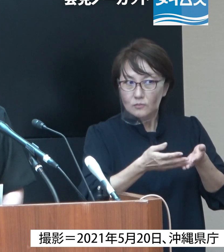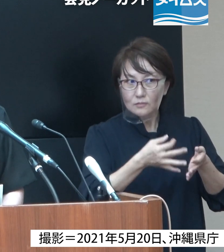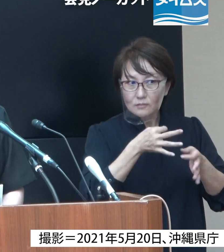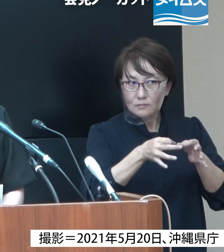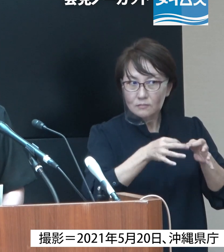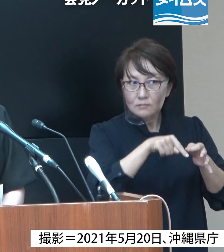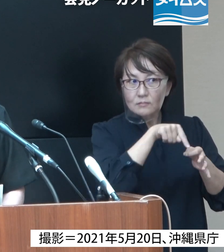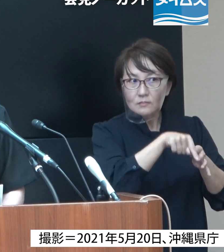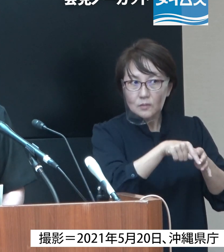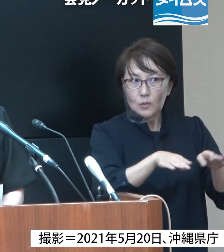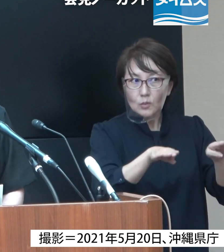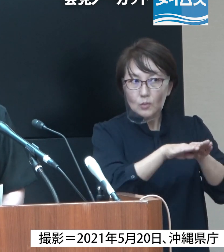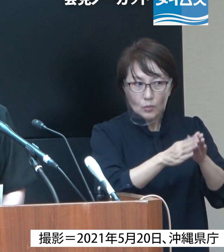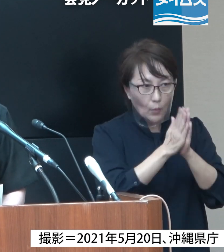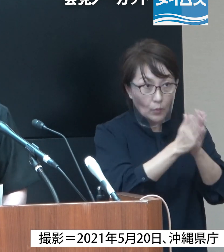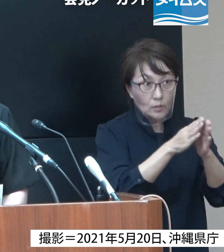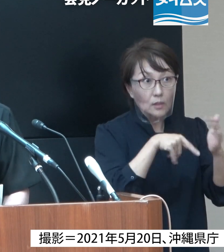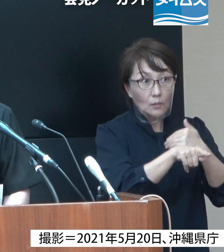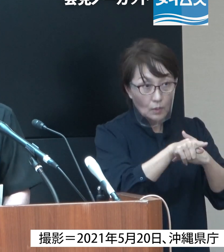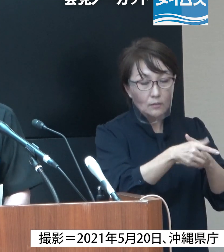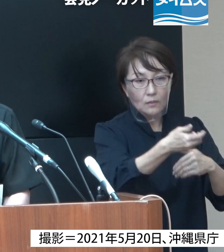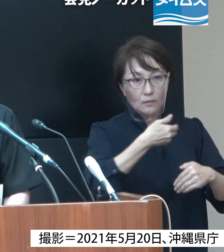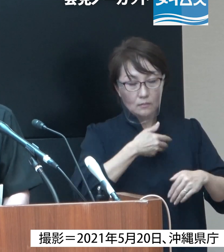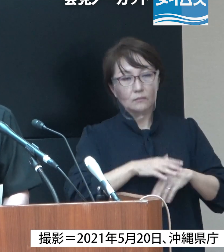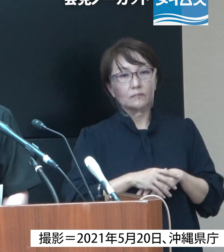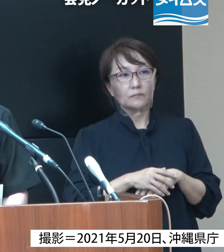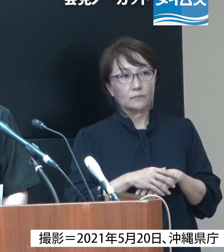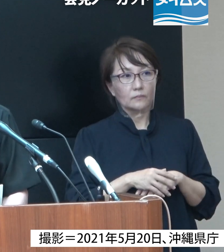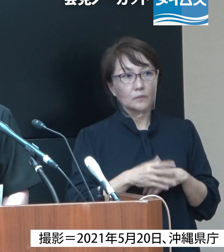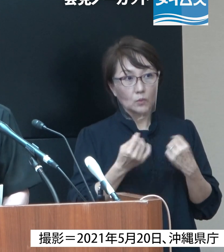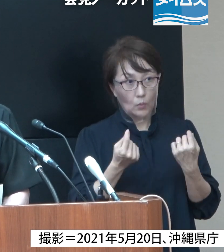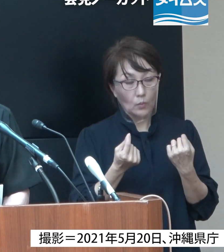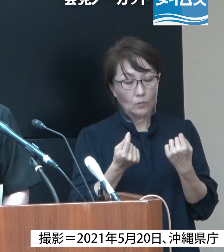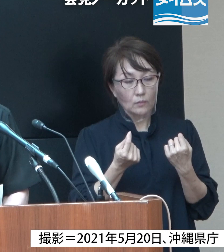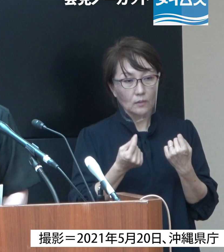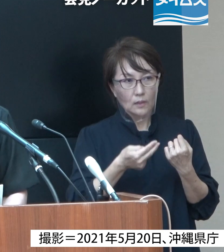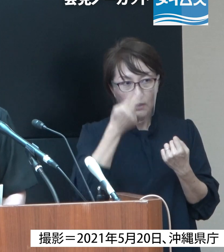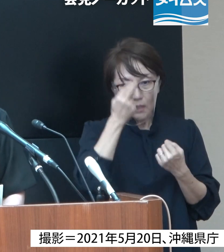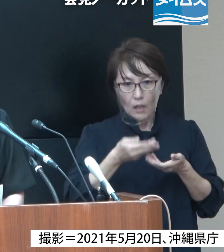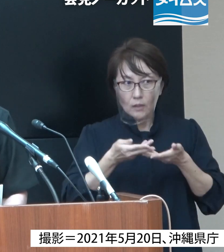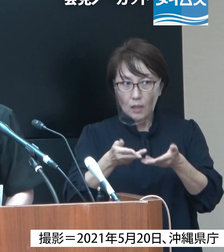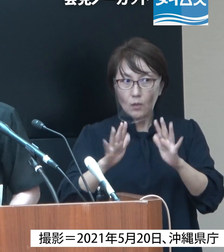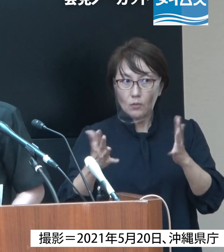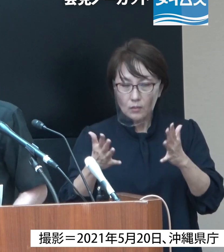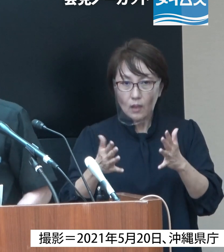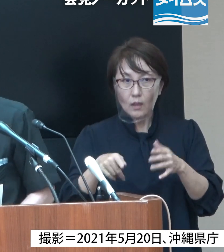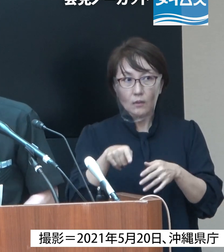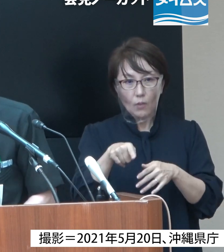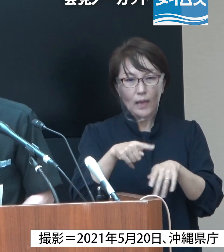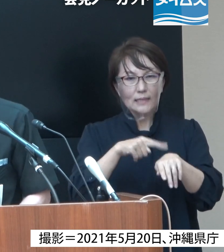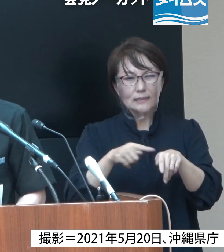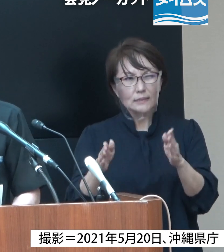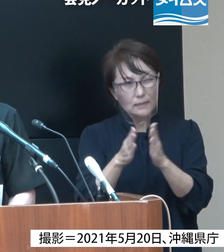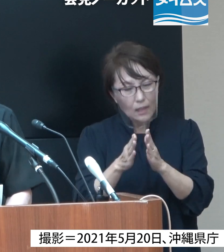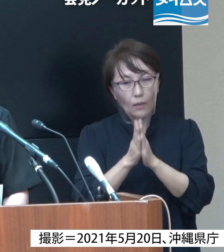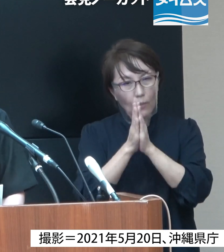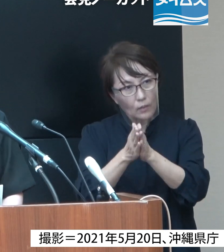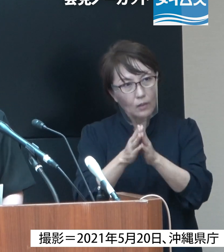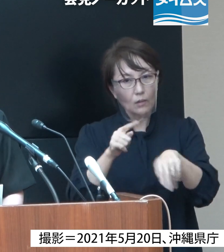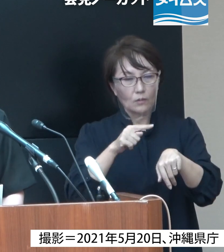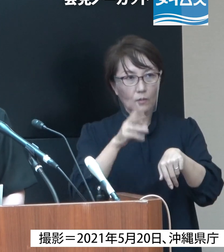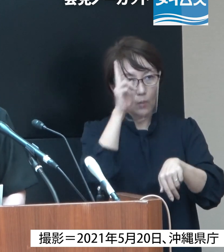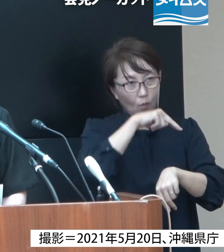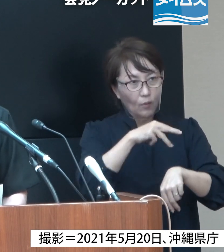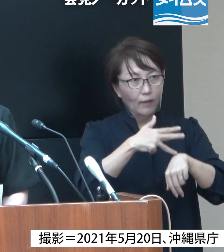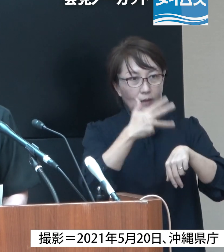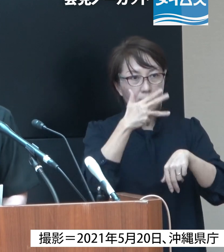酒類を提供する飲食店を対象にして休業を要請 ということですか。そうです。その他の酒類を提供しないところについては時短、午後8時までの時